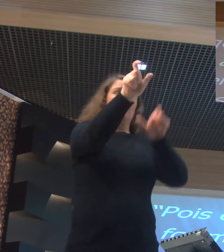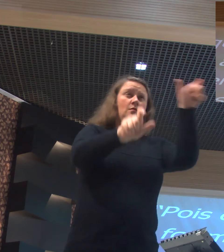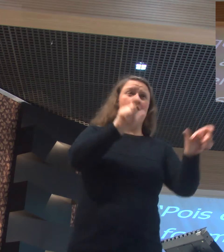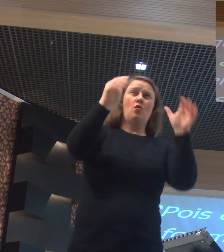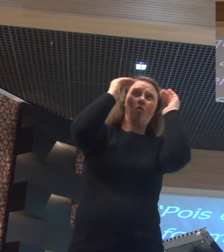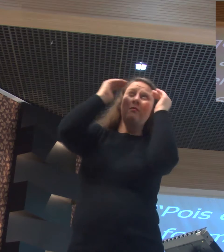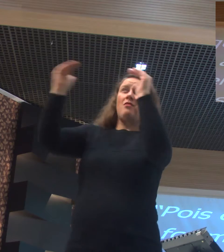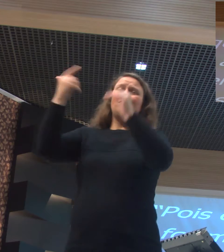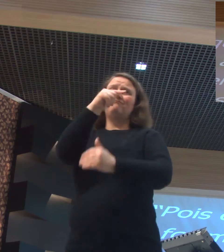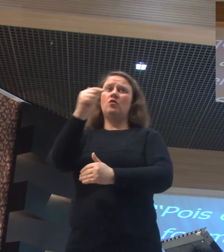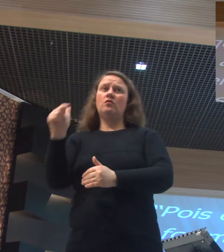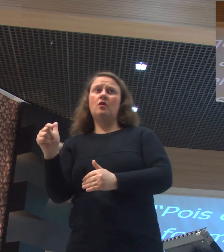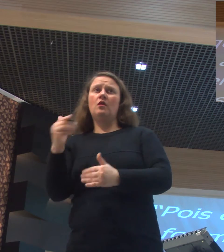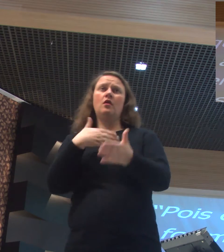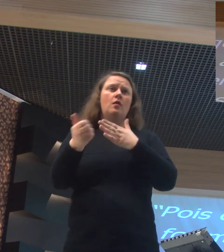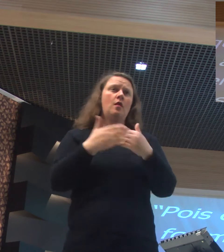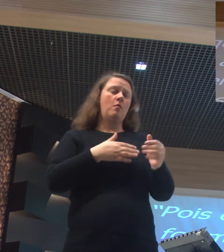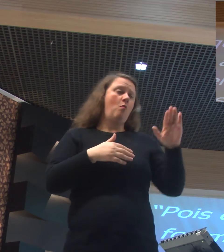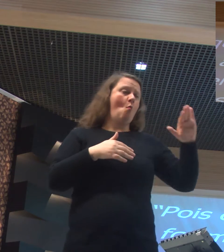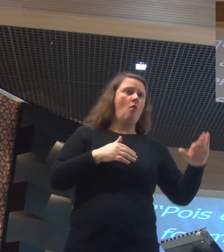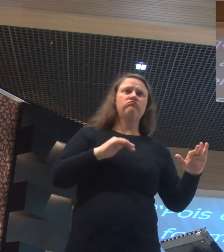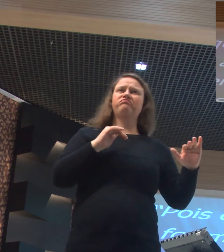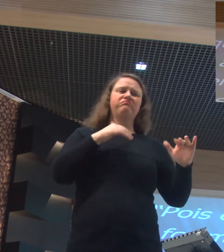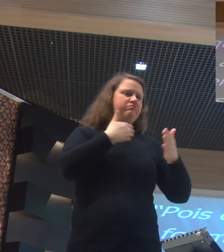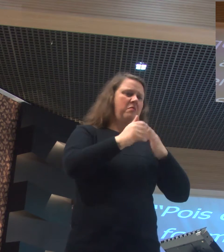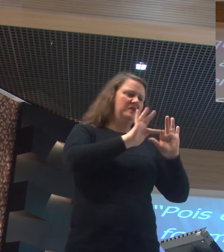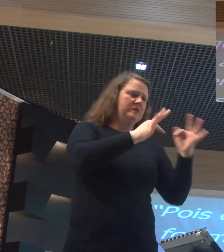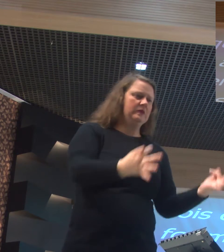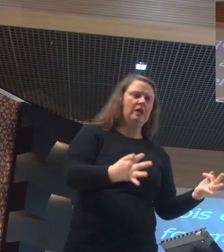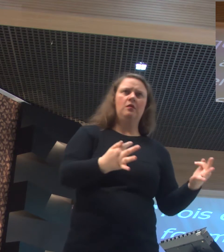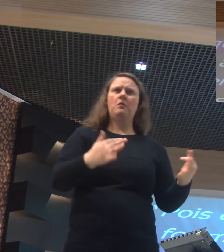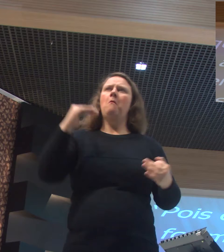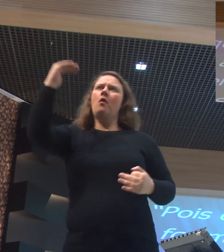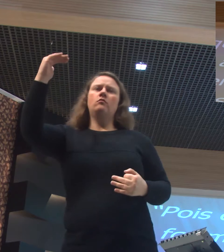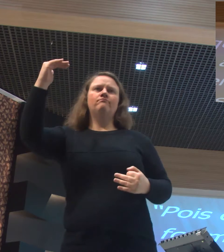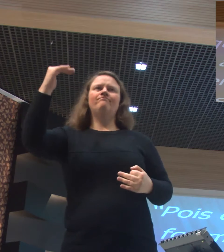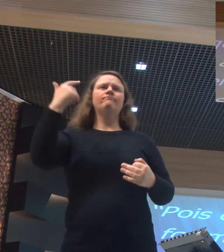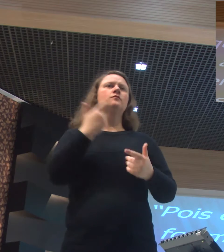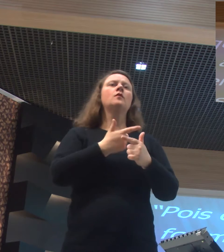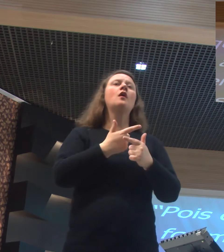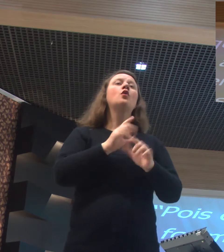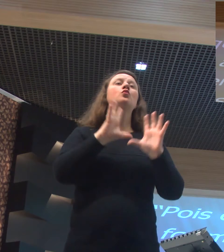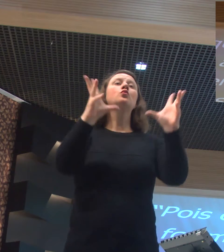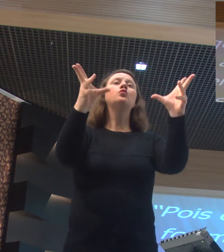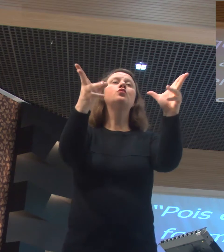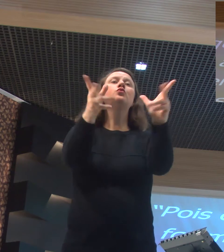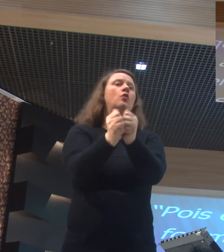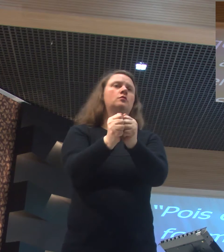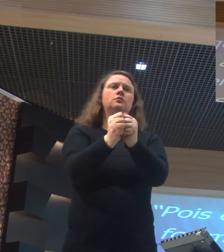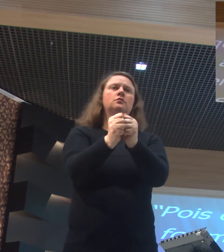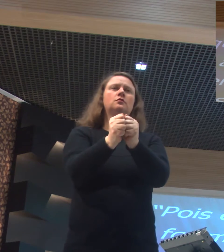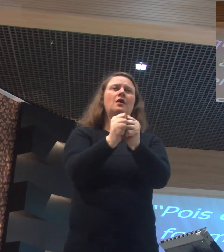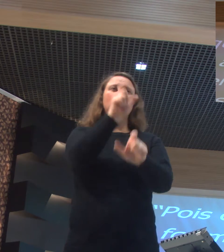mandamentos, ainda que dos menores, e ensinar os outros a fazer o mesmo, será chamado menor no reino